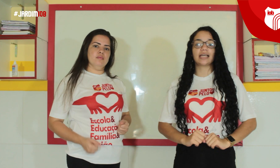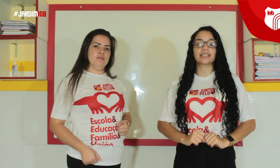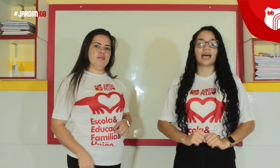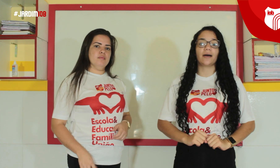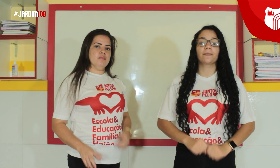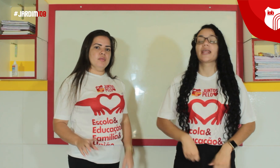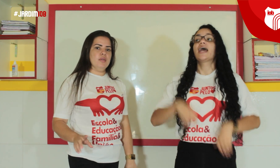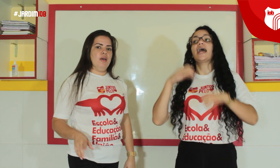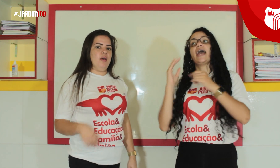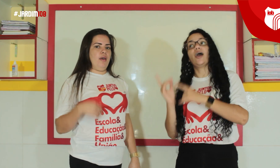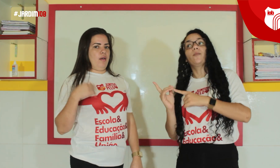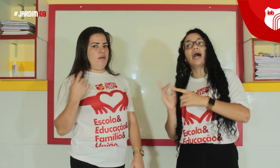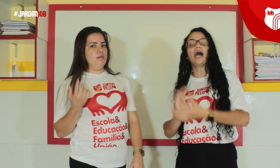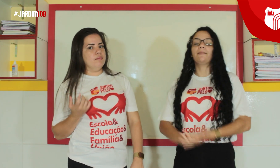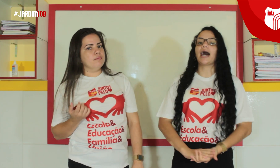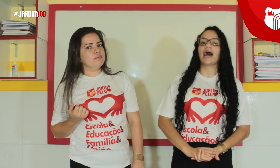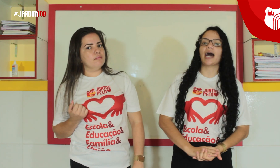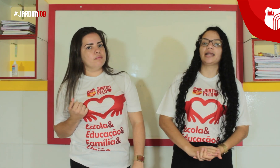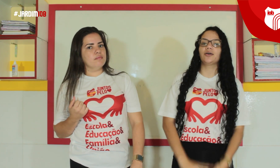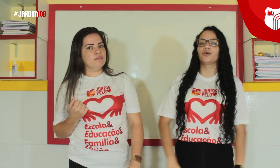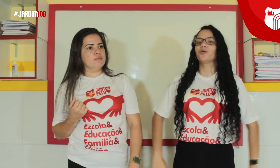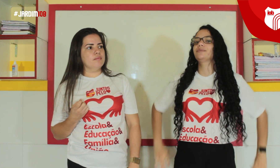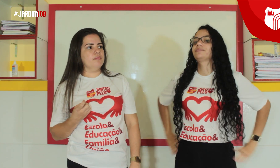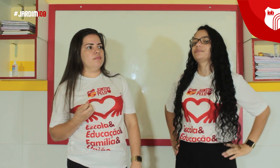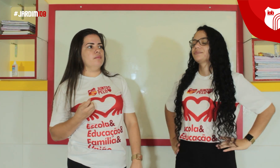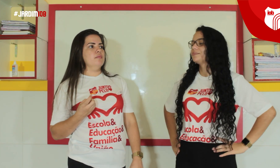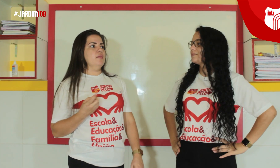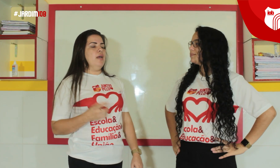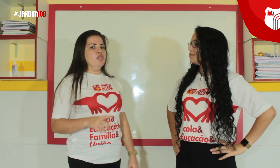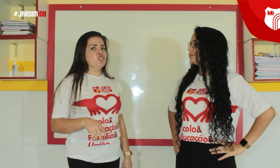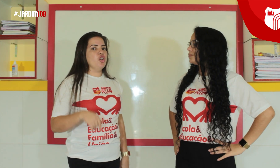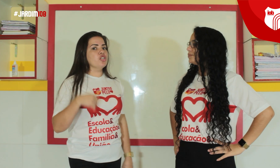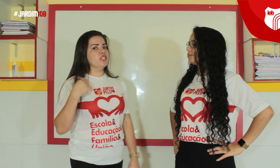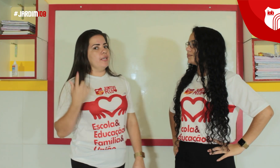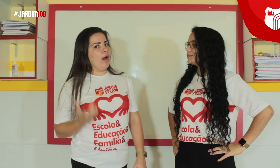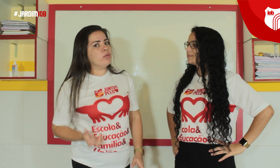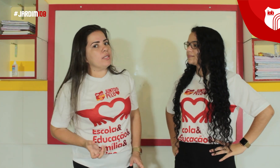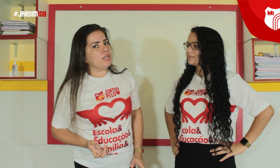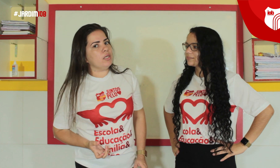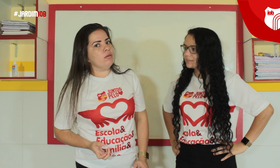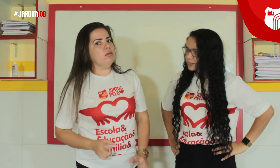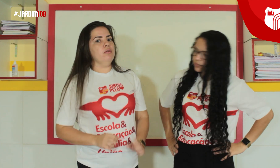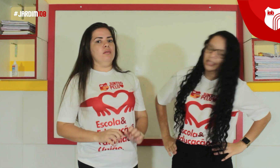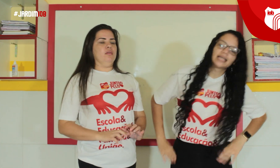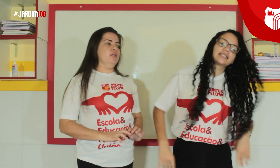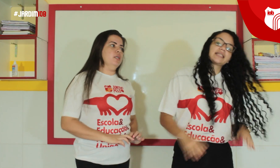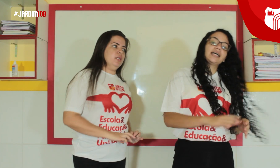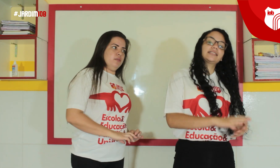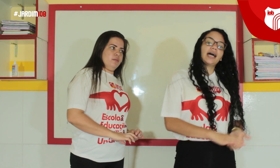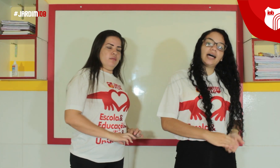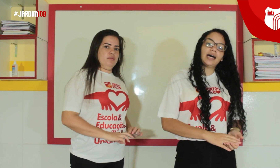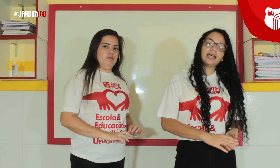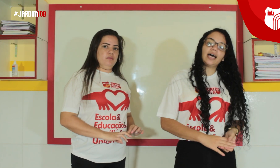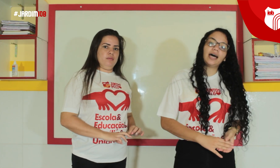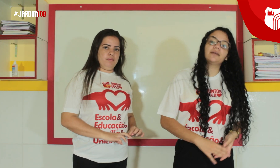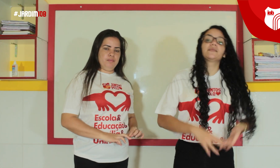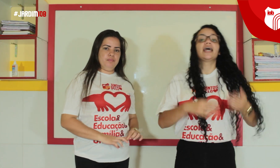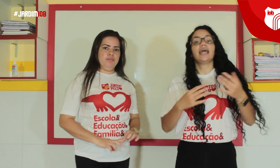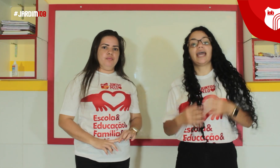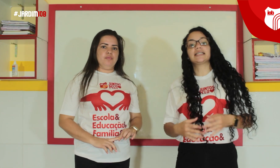Valença, Elba Ramalho, Jorge de Altinho, Santana. Esses